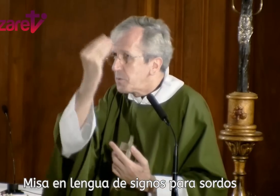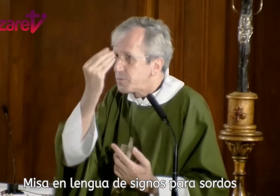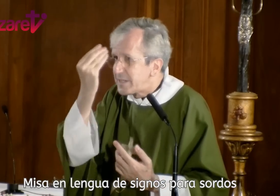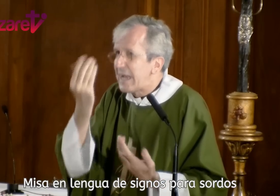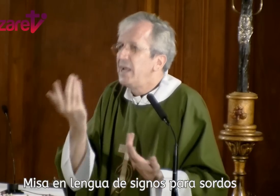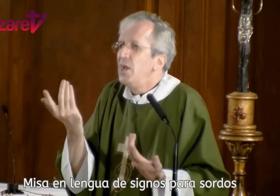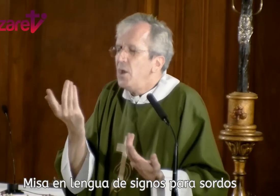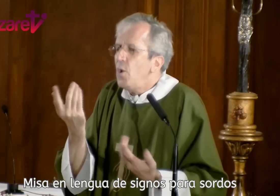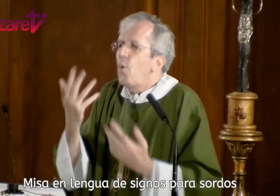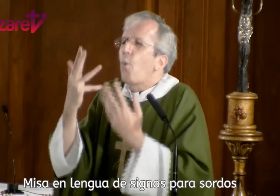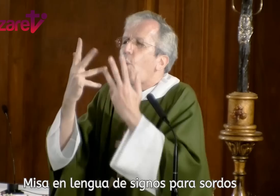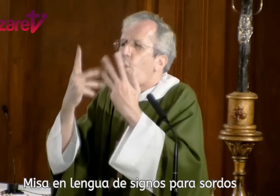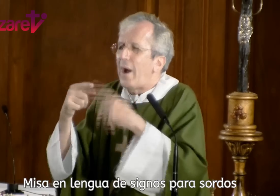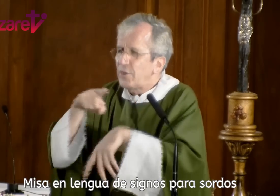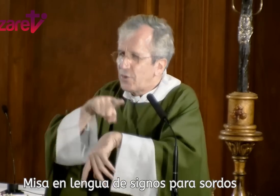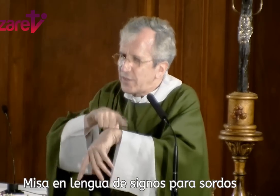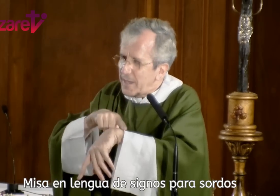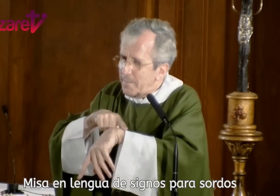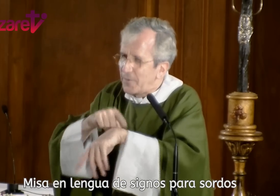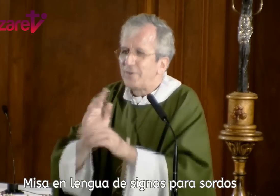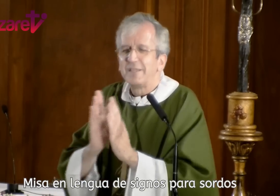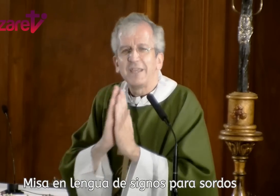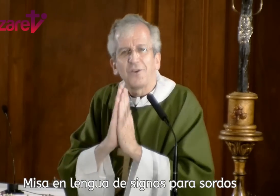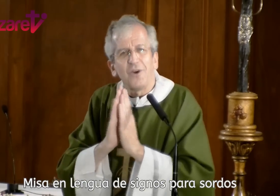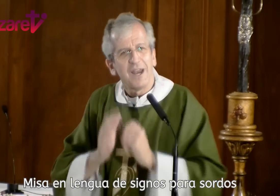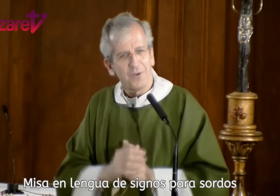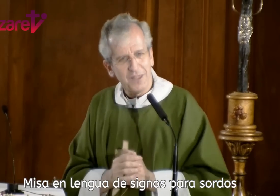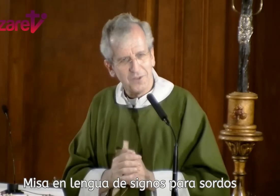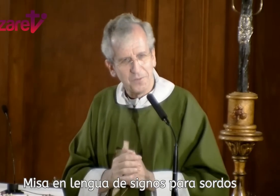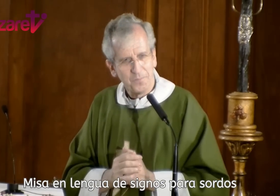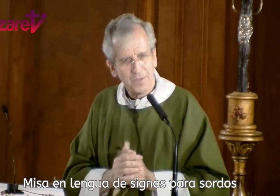podemos pensar cuánto tiempo dedico a la oración,